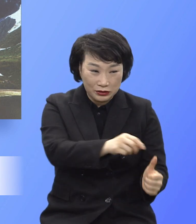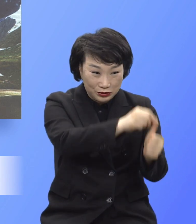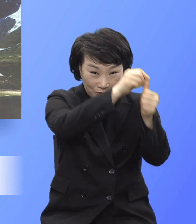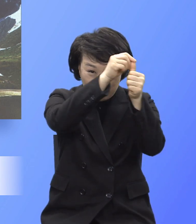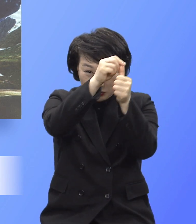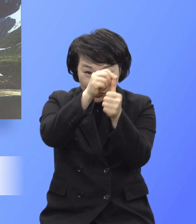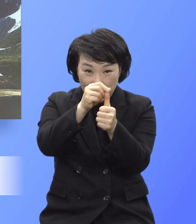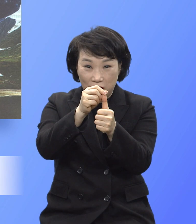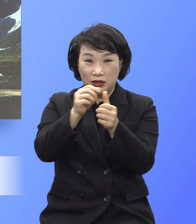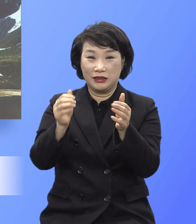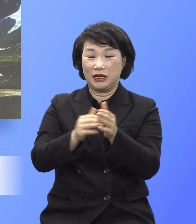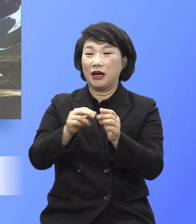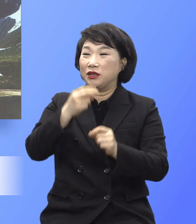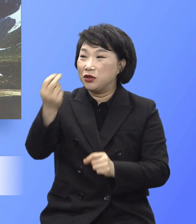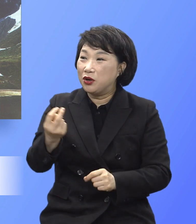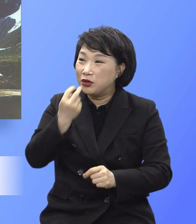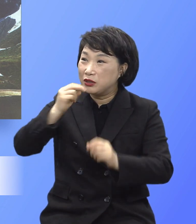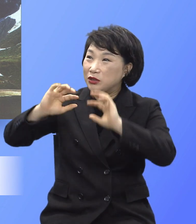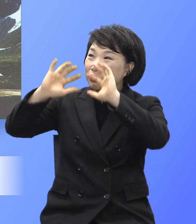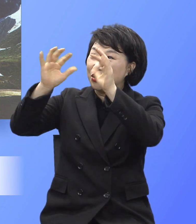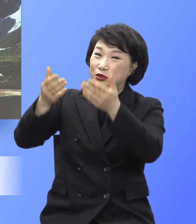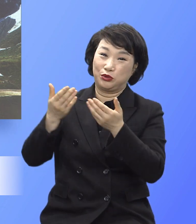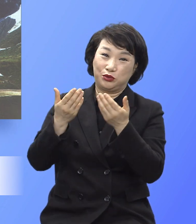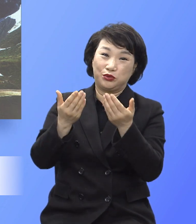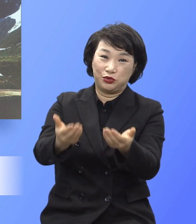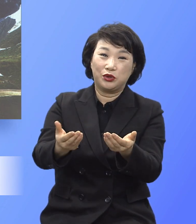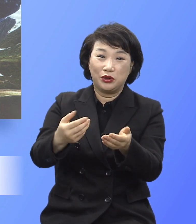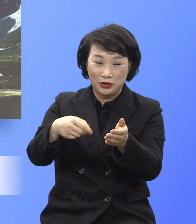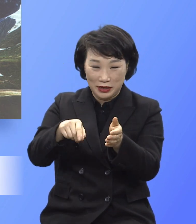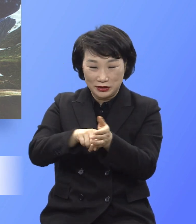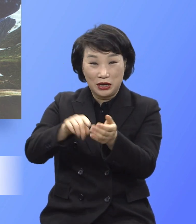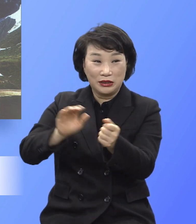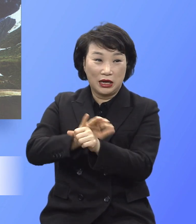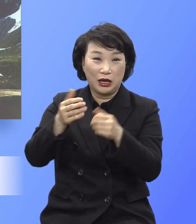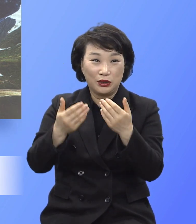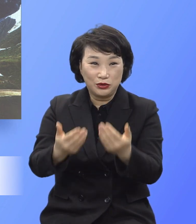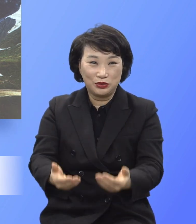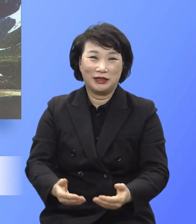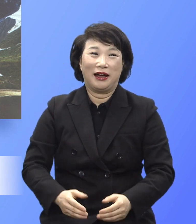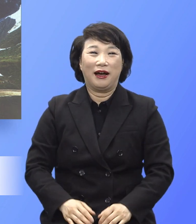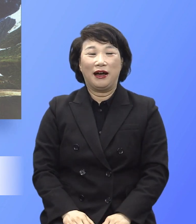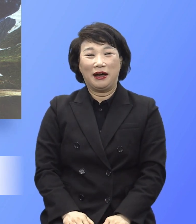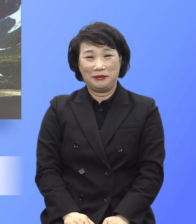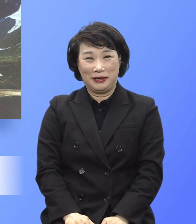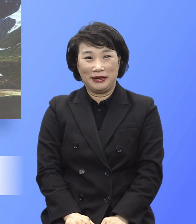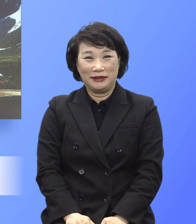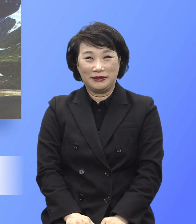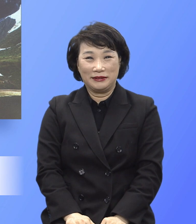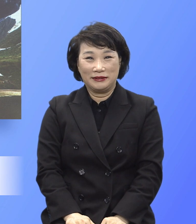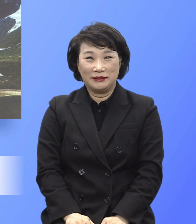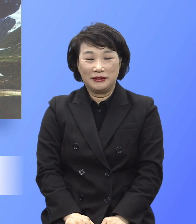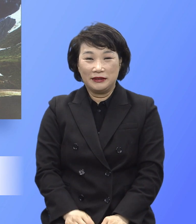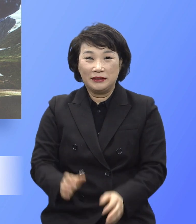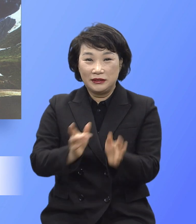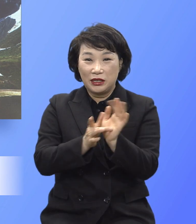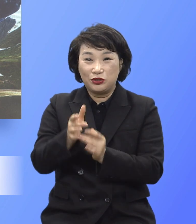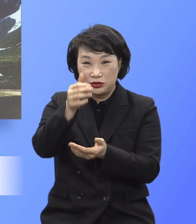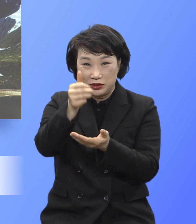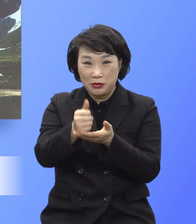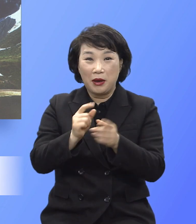건져서 영생과 천국을 주려고 사랑하셨습니다. 그래서